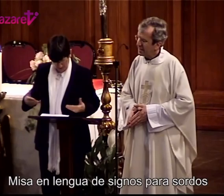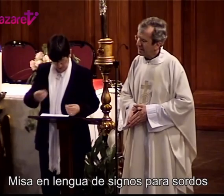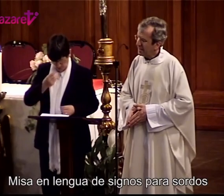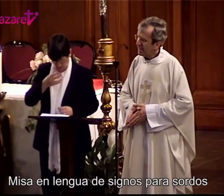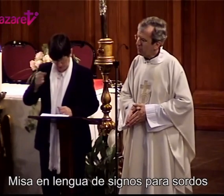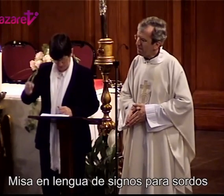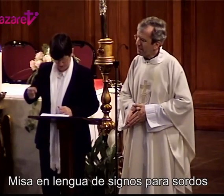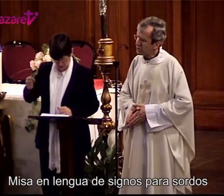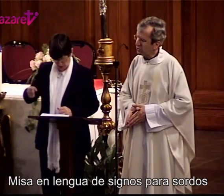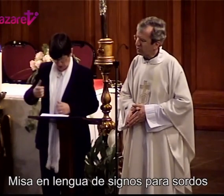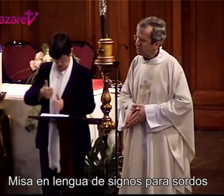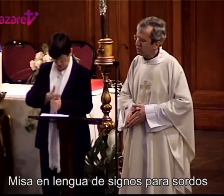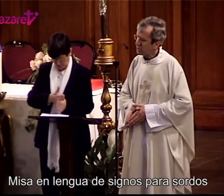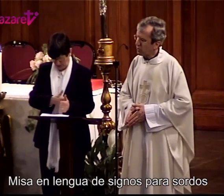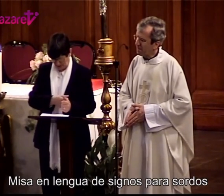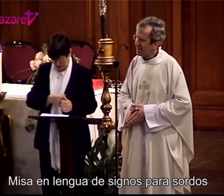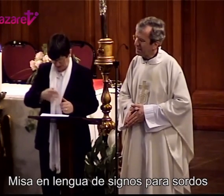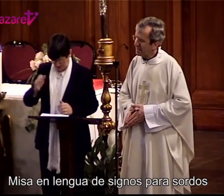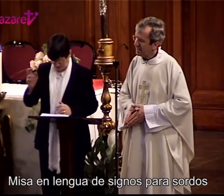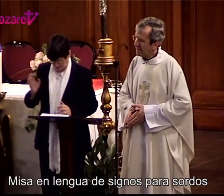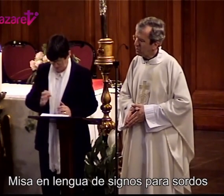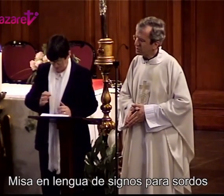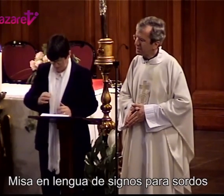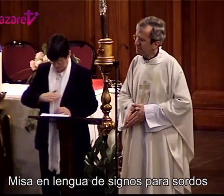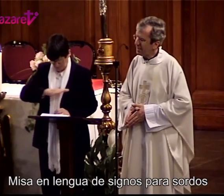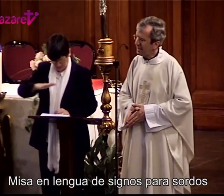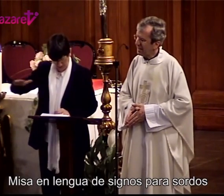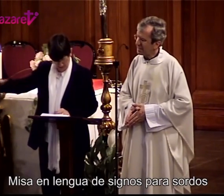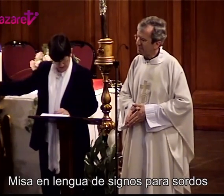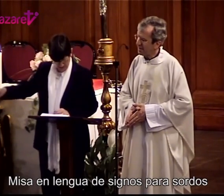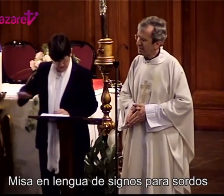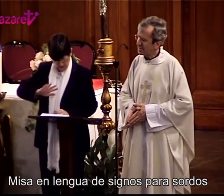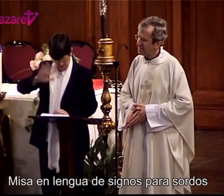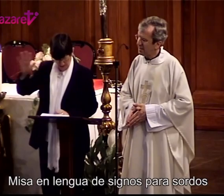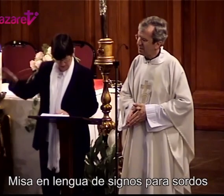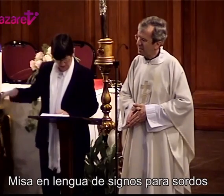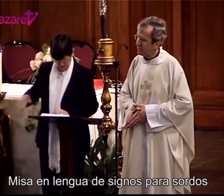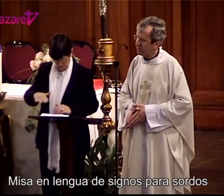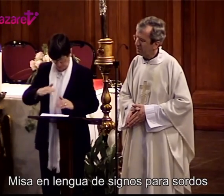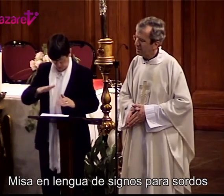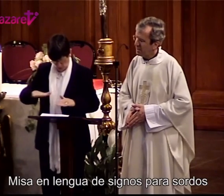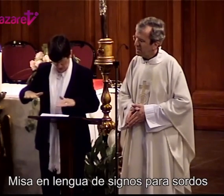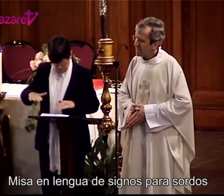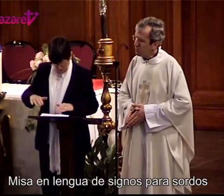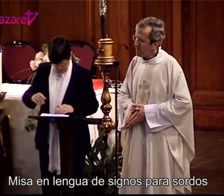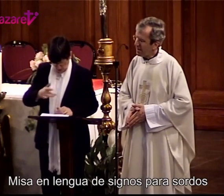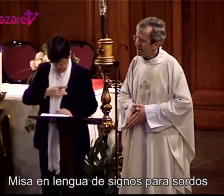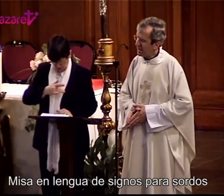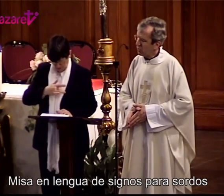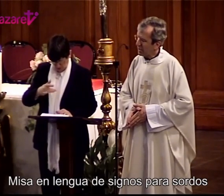que el buen pastor los acompañe y los reciba en las praderas del cielo, y mueva el corazón